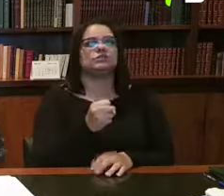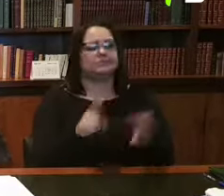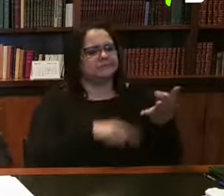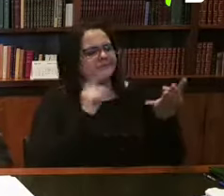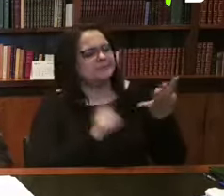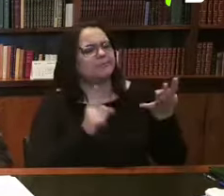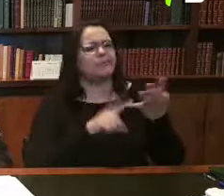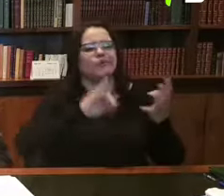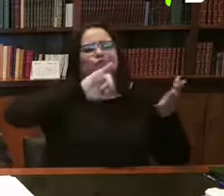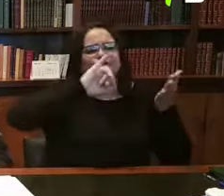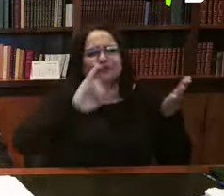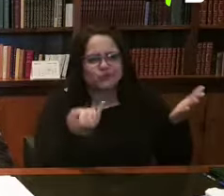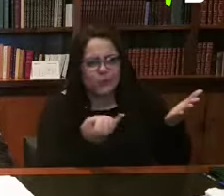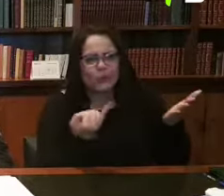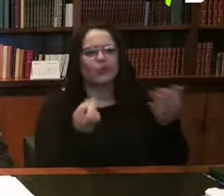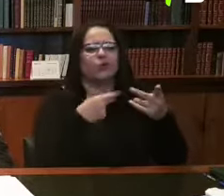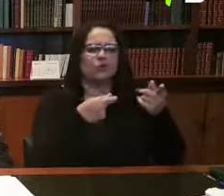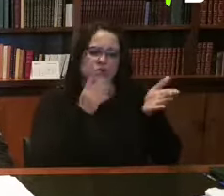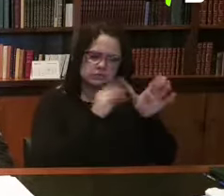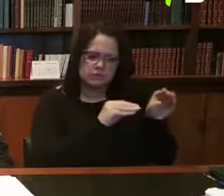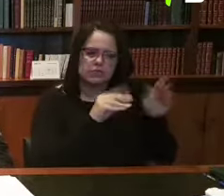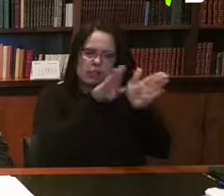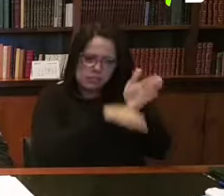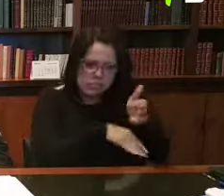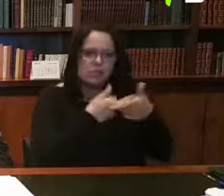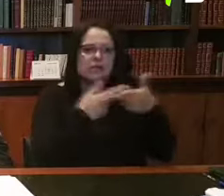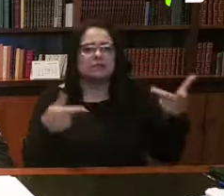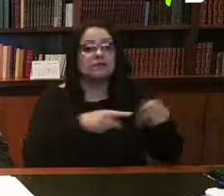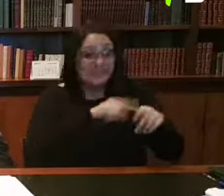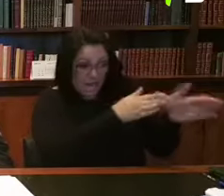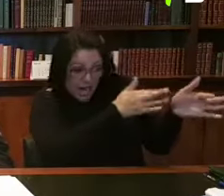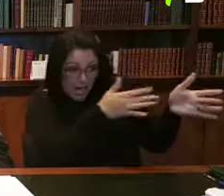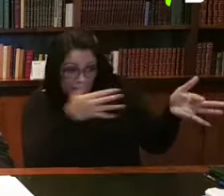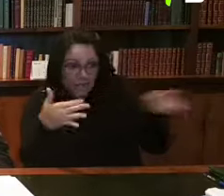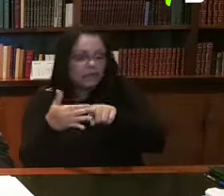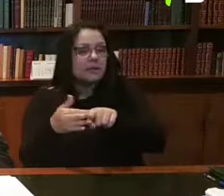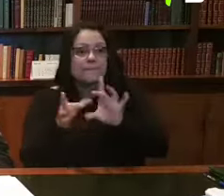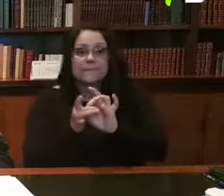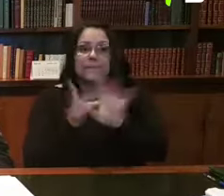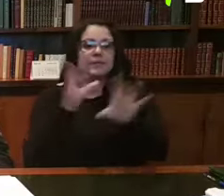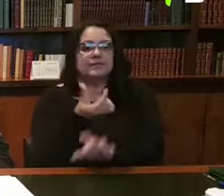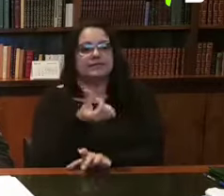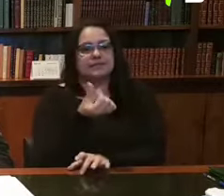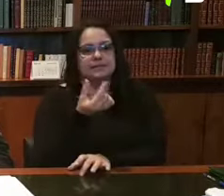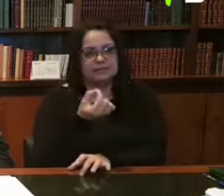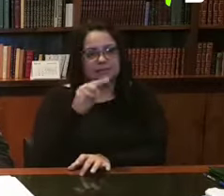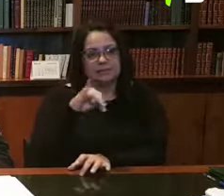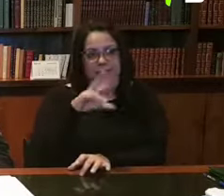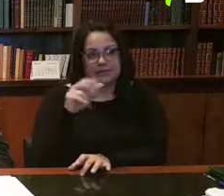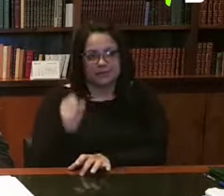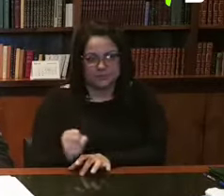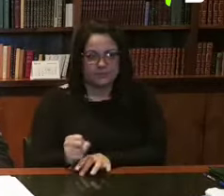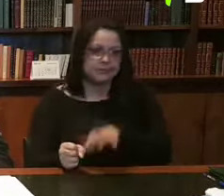depois rolagem de ju e no final da coisa mais 60 milhões livres é que nós porque tem